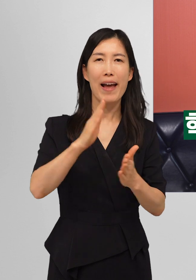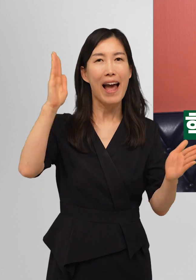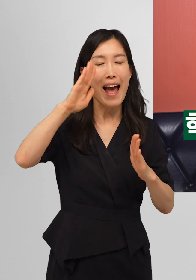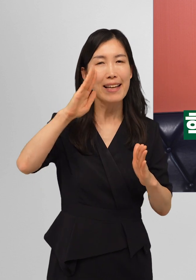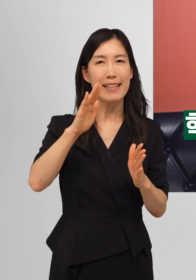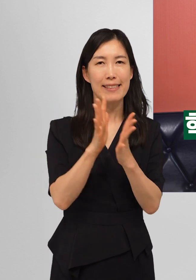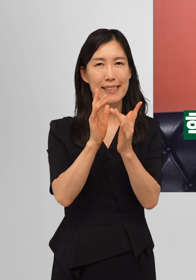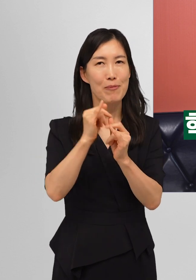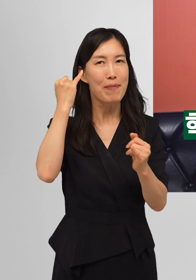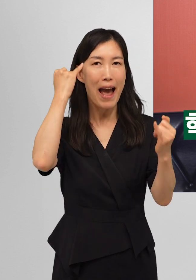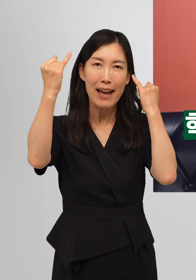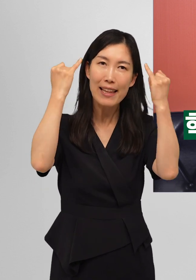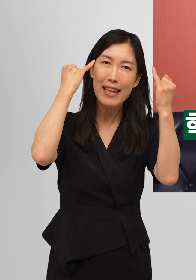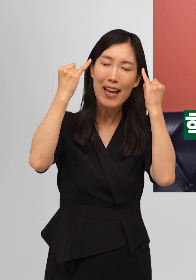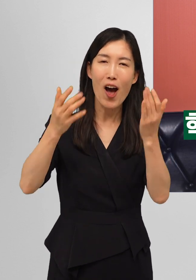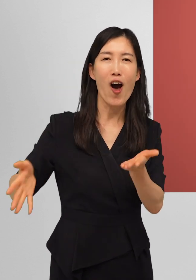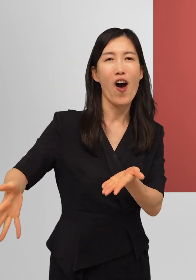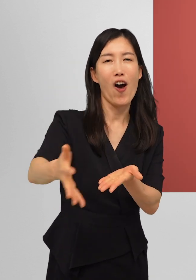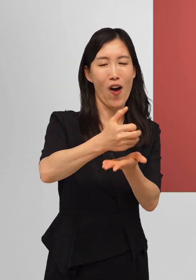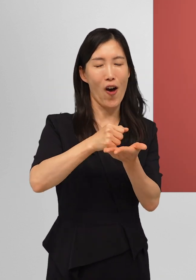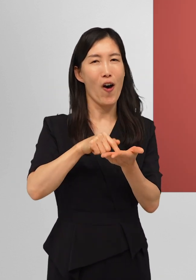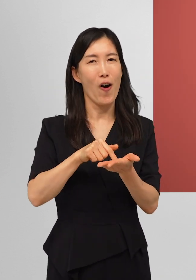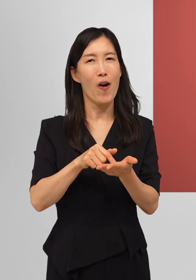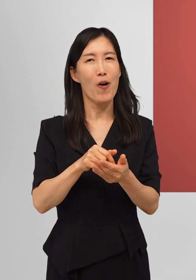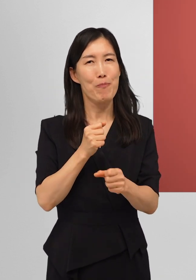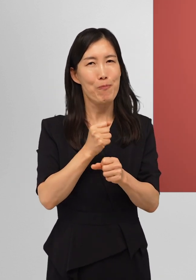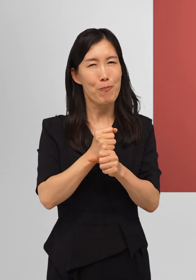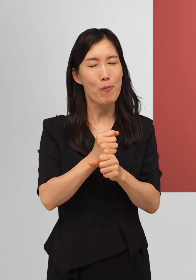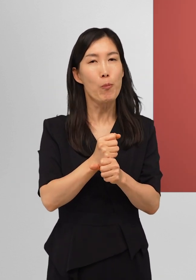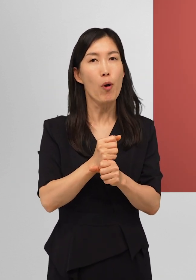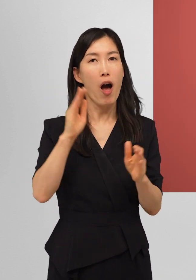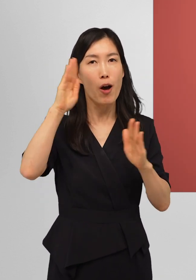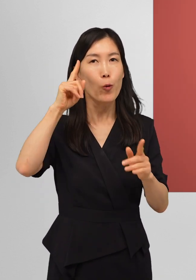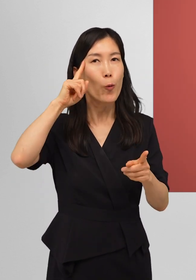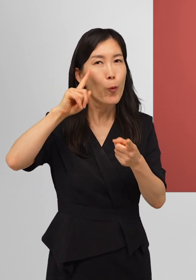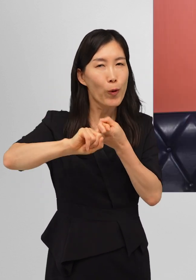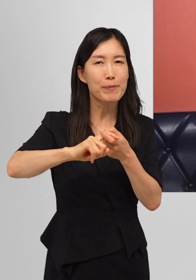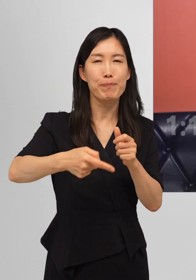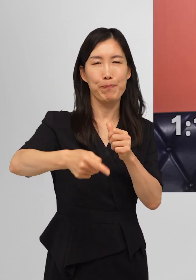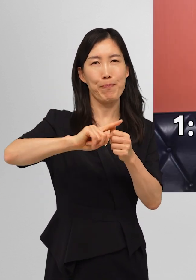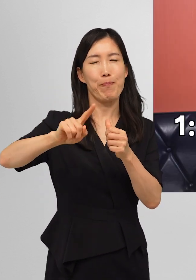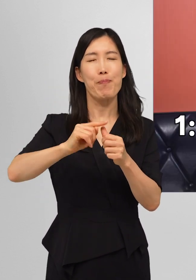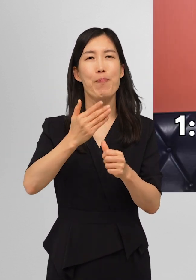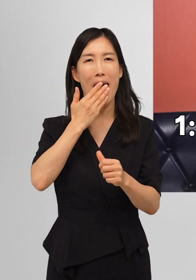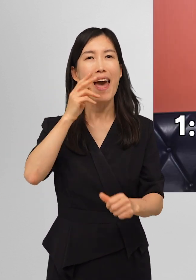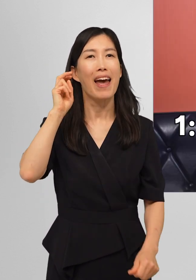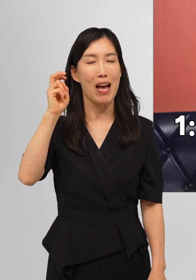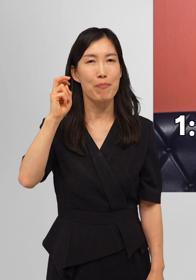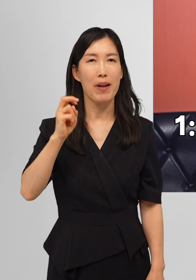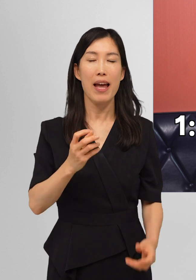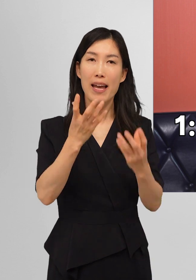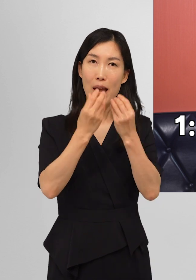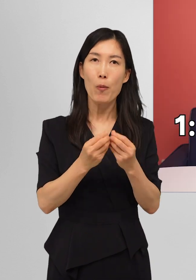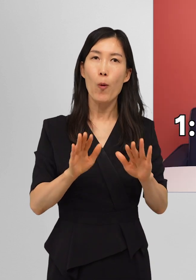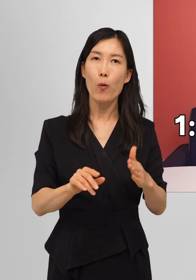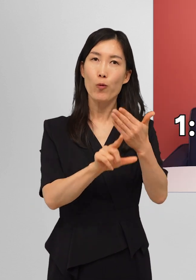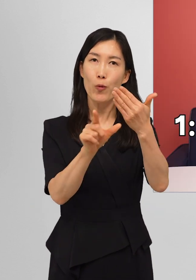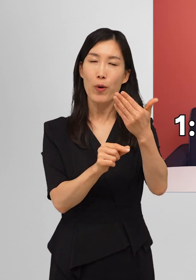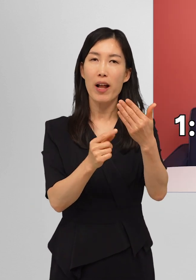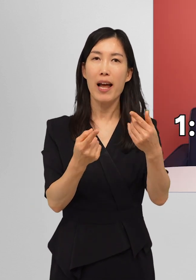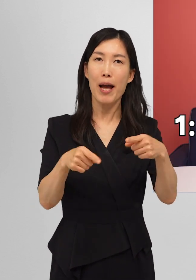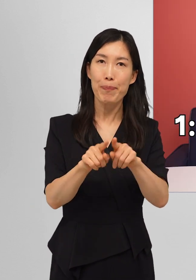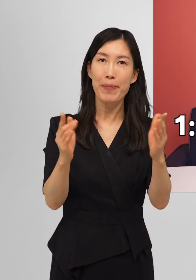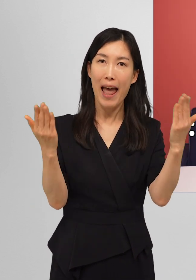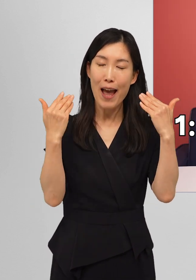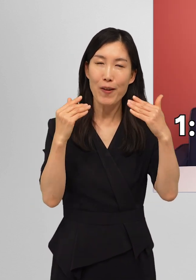학생들의 아이디어를 적극적으로 가지고 오면 어떨까? 그러면 학생들의 시선을 끌 것 같고요. 1대1 멘토링 시작할 거다. 또 학습 코칭